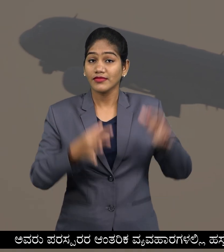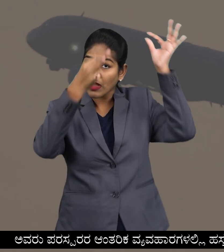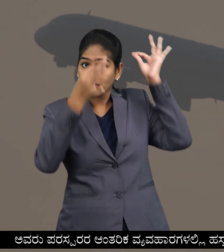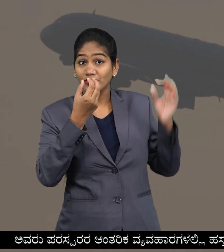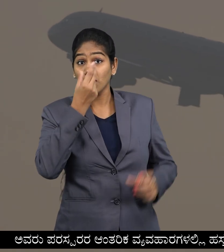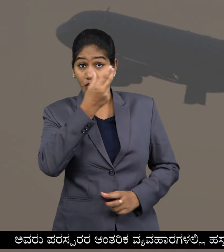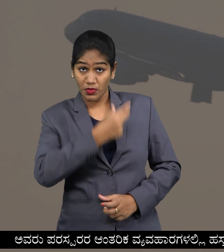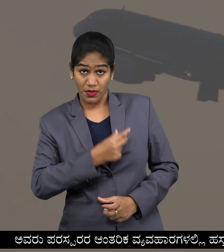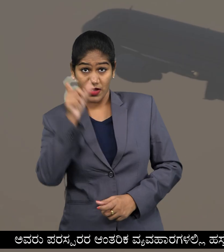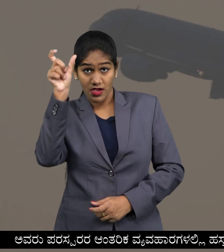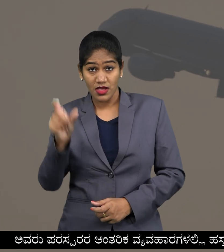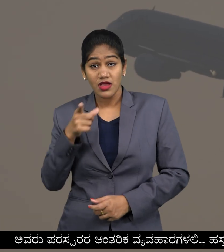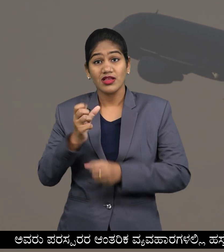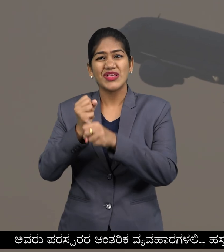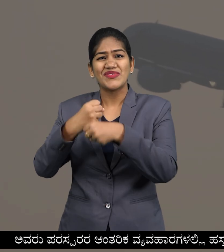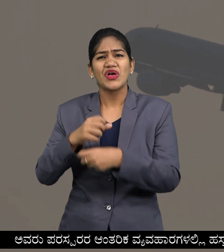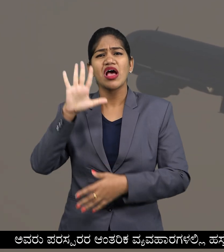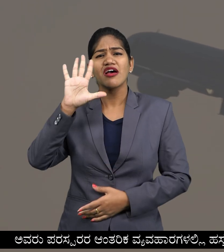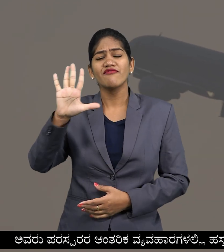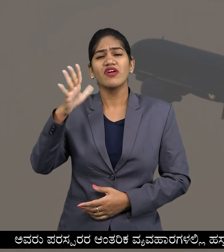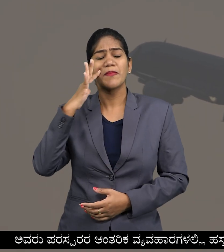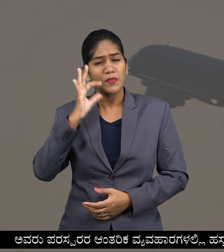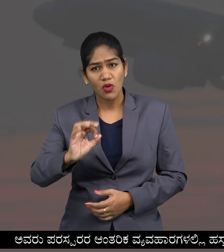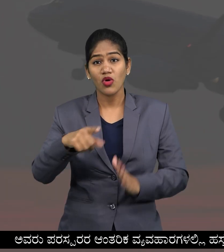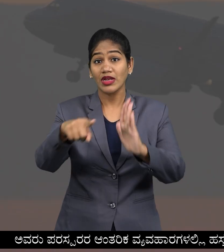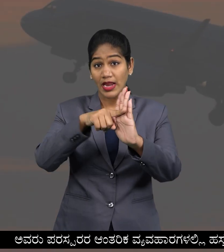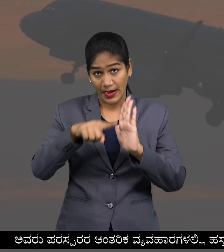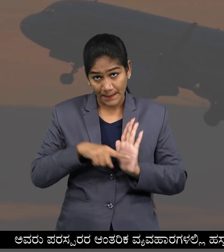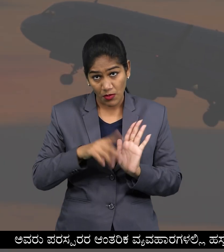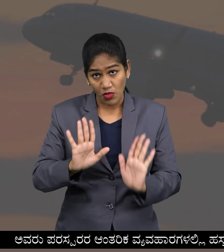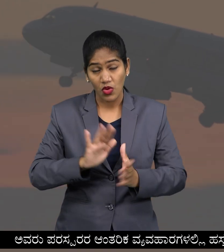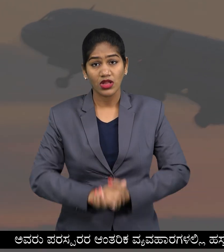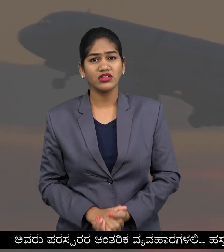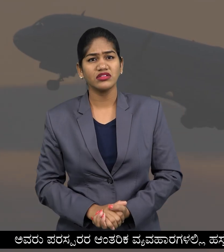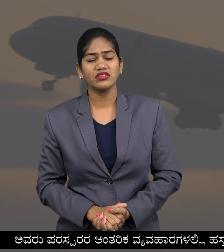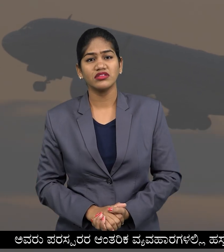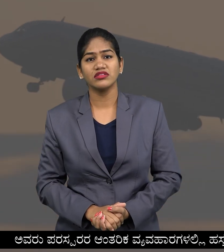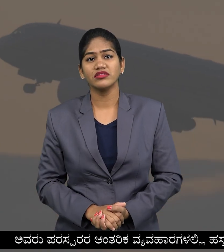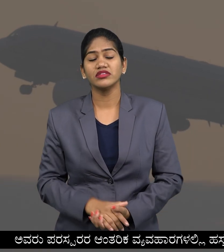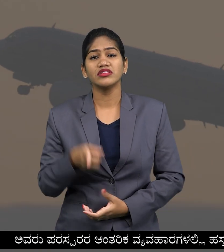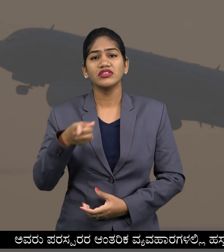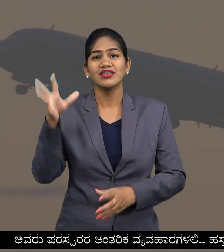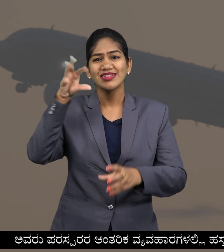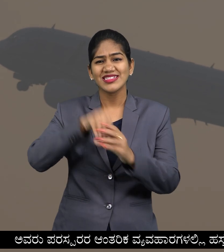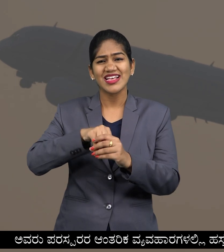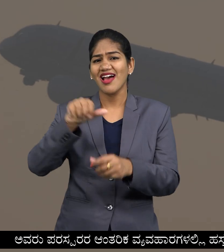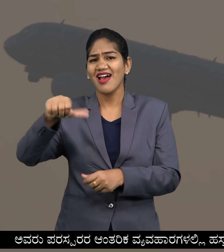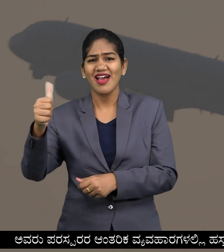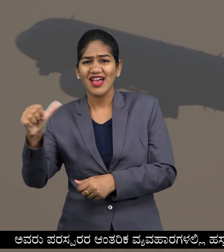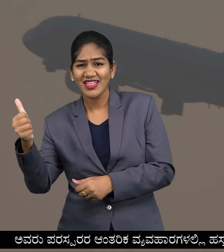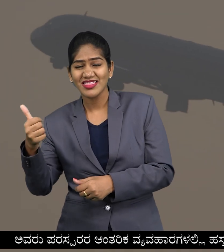ಅವರು ಪರಸ್ಪರ ಆಂತರಿಕ ವ್ಯವಹಾರಗಳಲ್ಲಿ ಹಸ್ತಕ್ಷೇಪ ಮಾಡದಿರುವ ಪಂಚಶೀಲ ನೀತಿಯನ್ನು